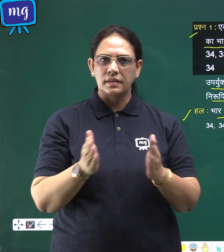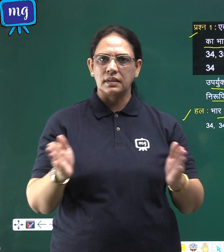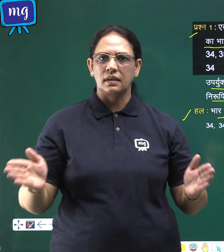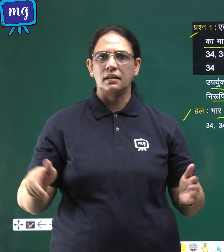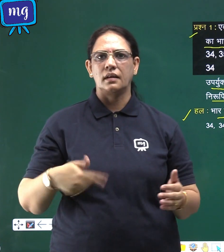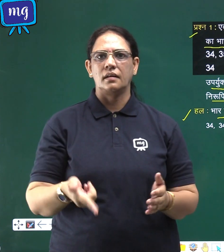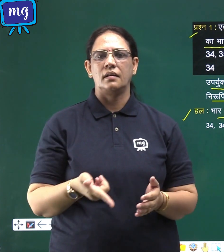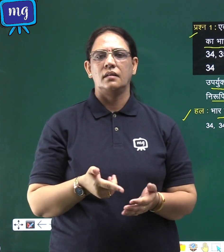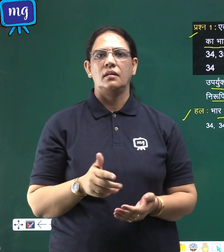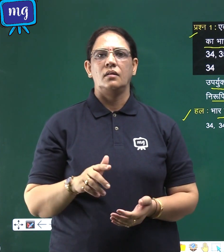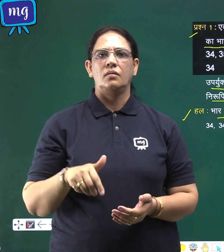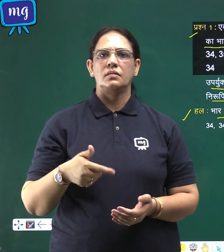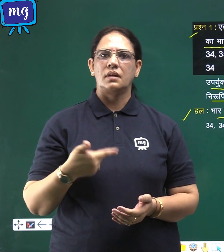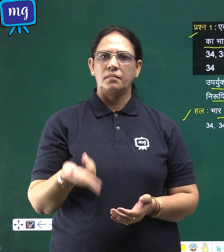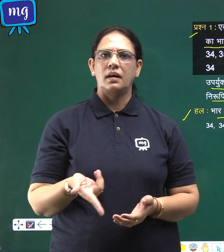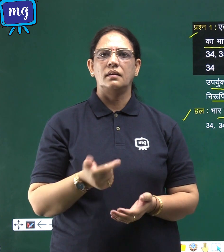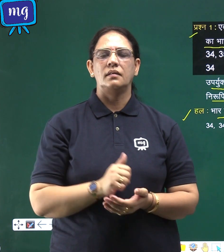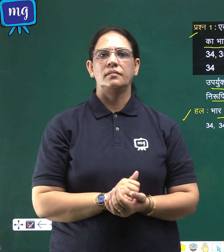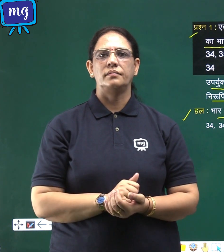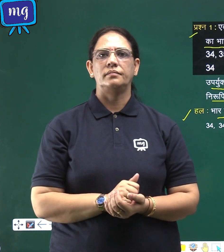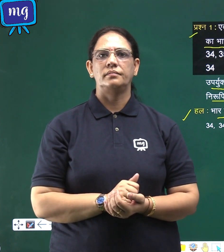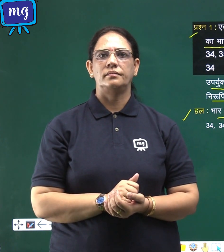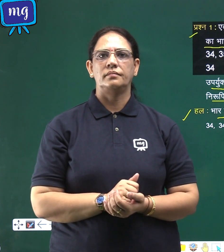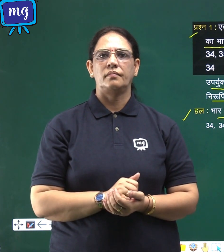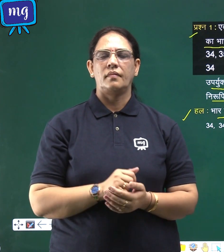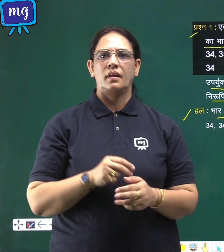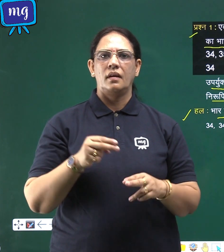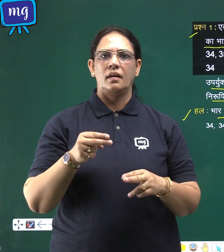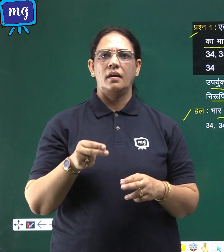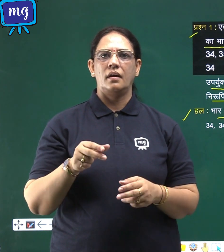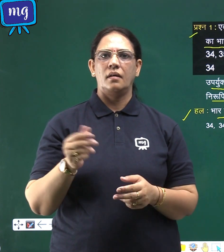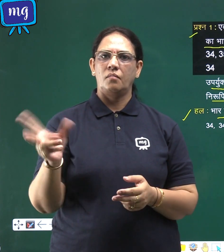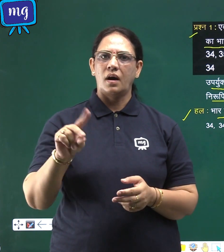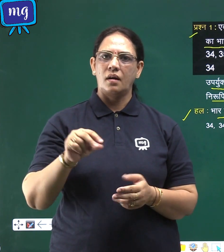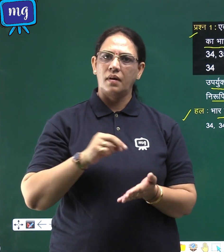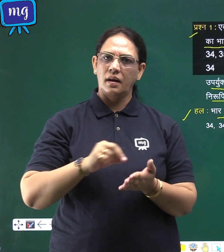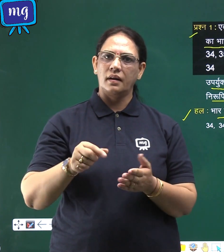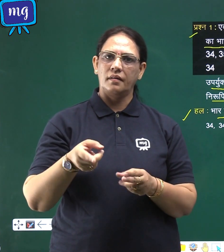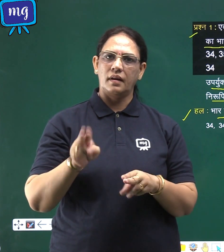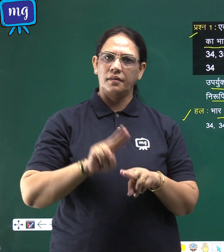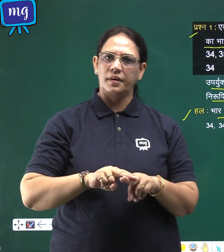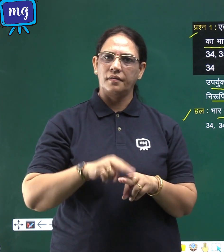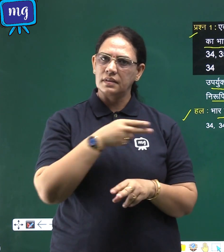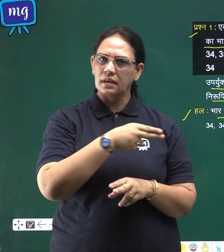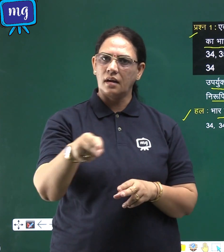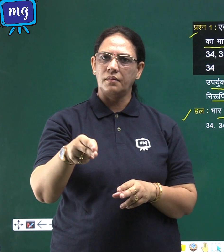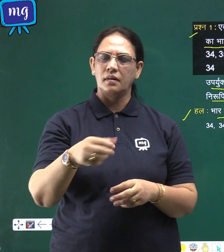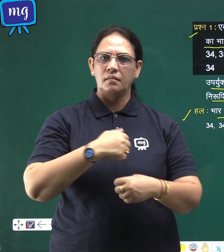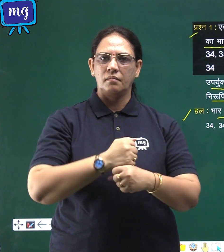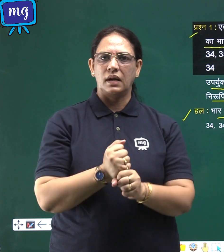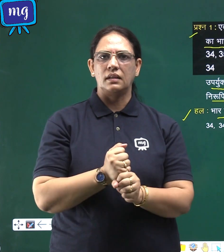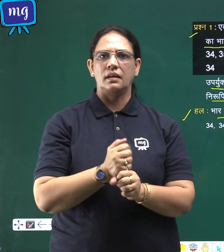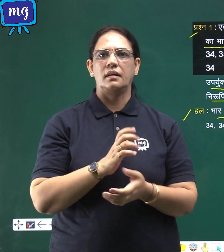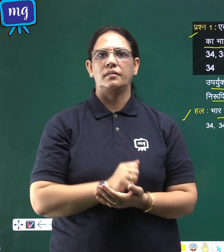उसके बाद बारमबारत सार्णी बनाते